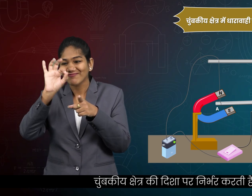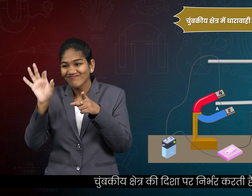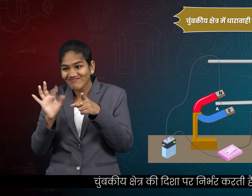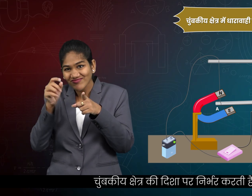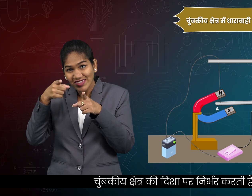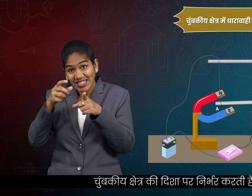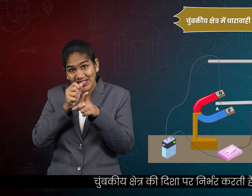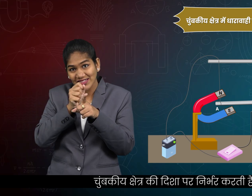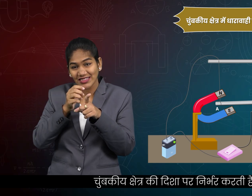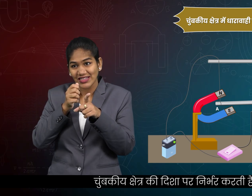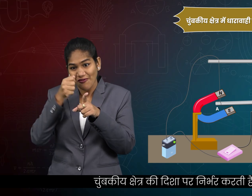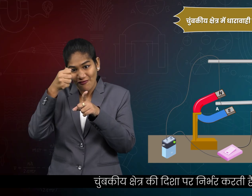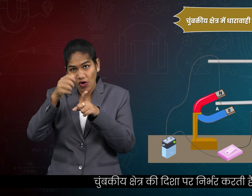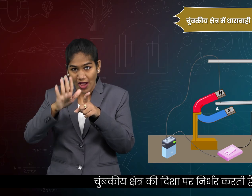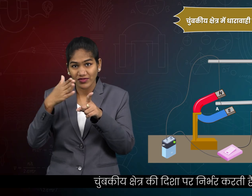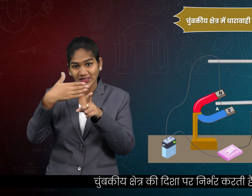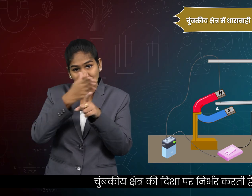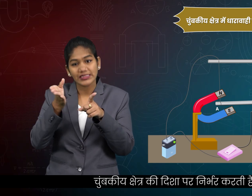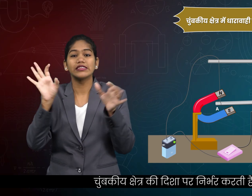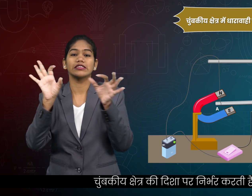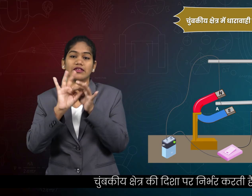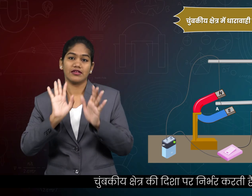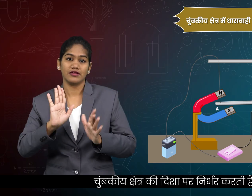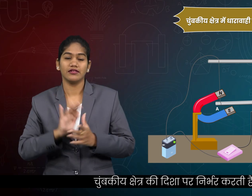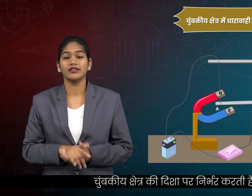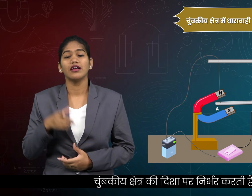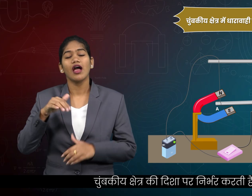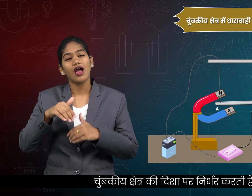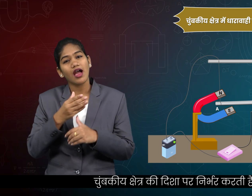की दिशा पर निर्भर करता है।